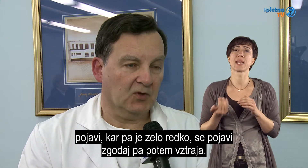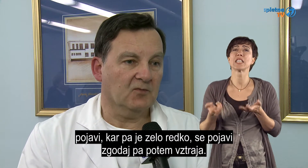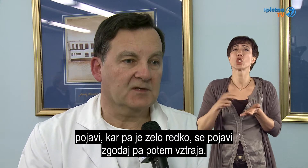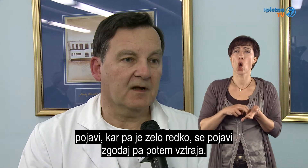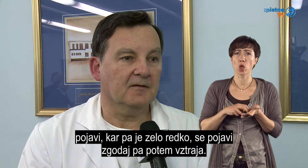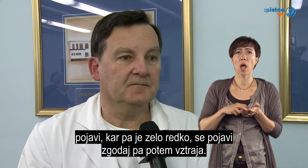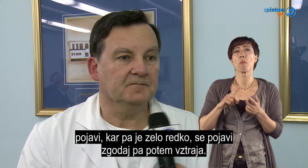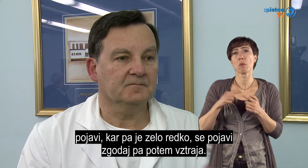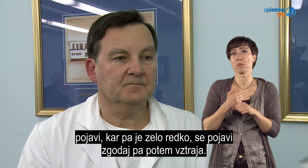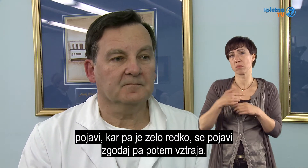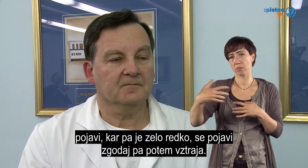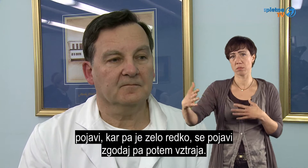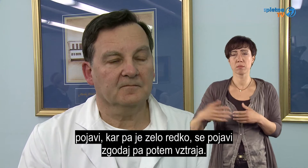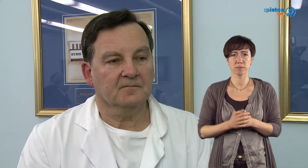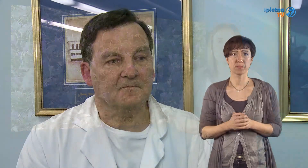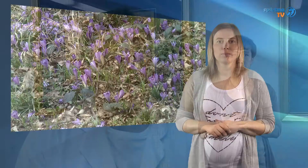pa potem vztraja.